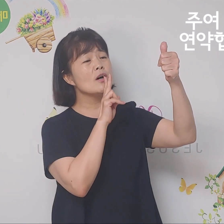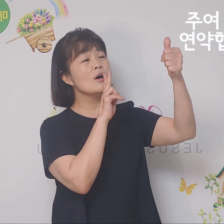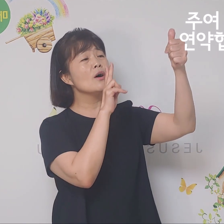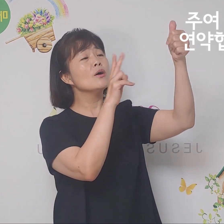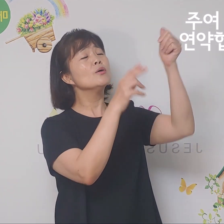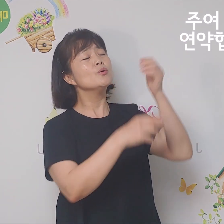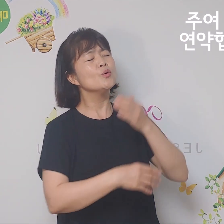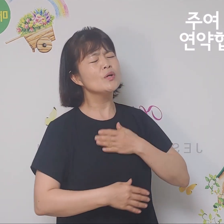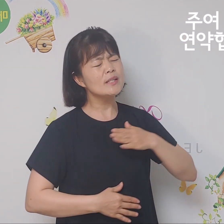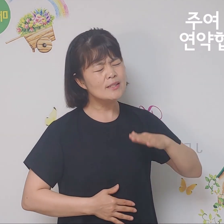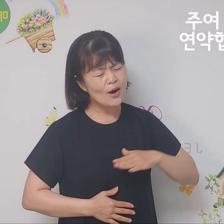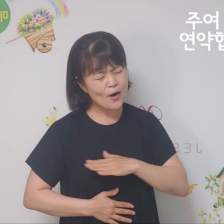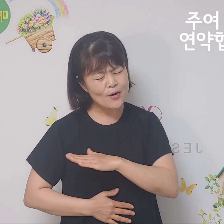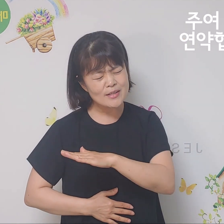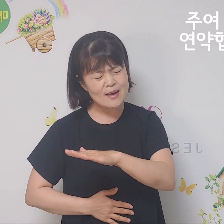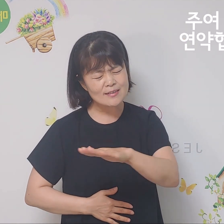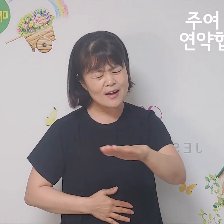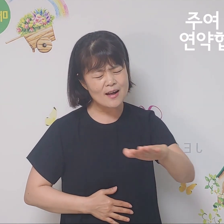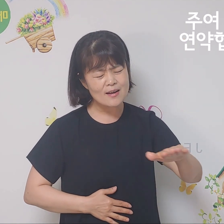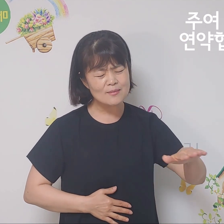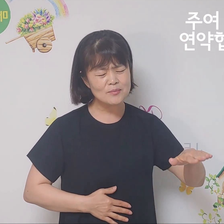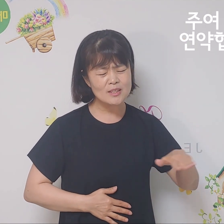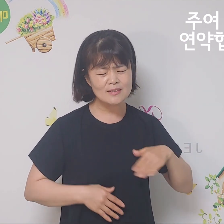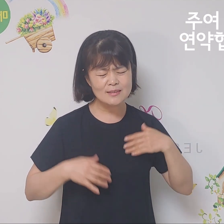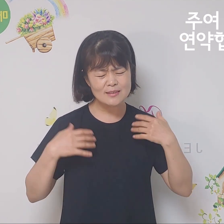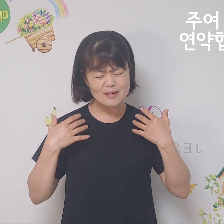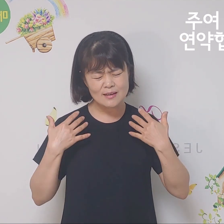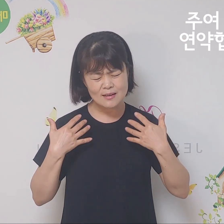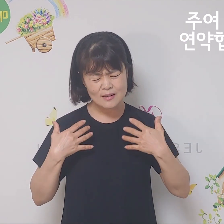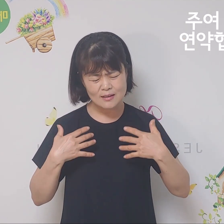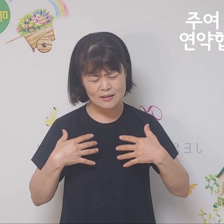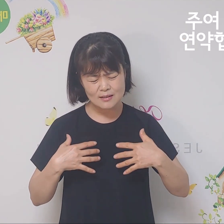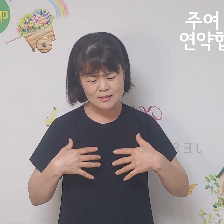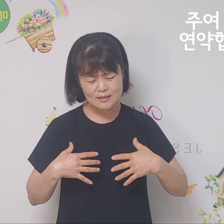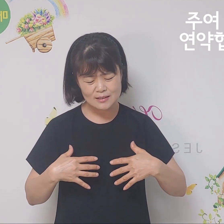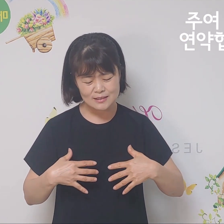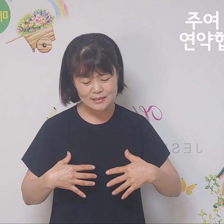주여, 우린 연약합니다.